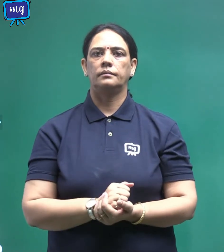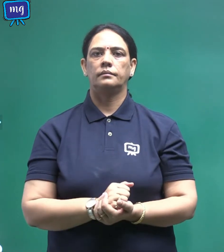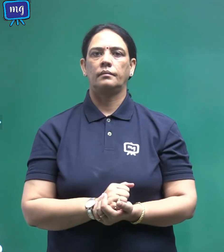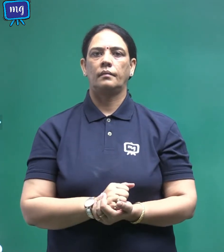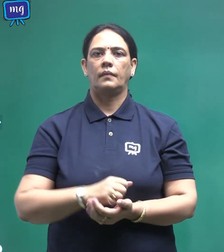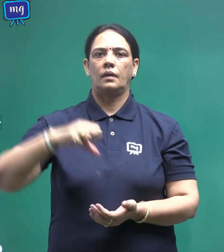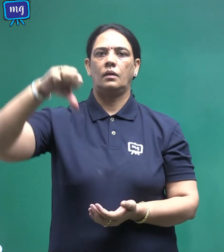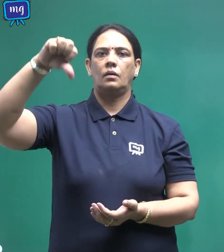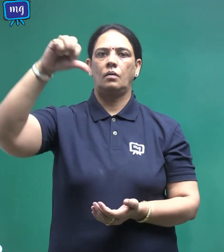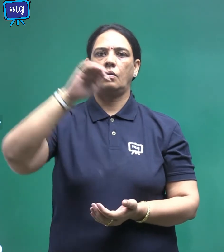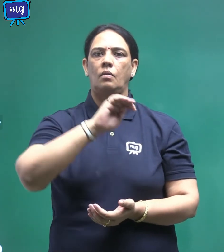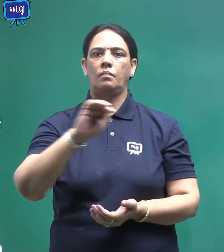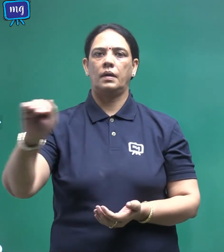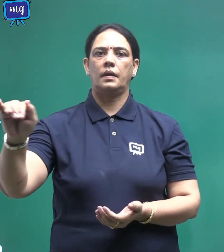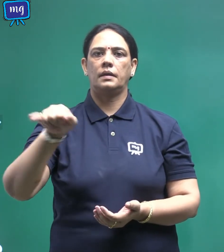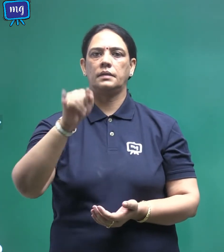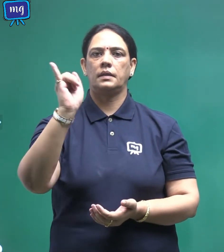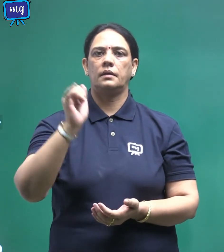9/6